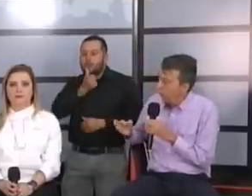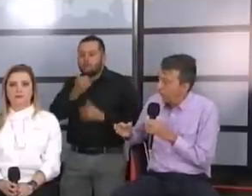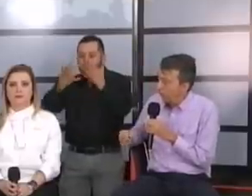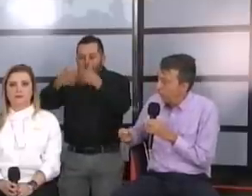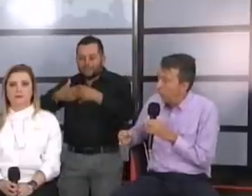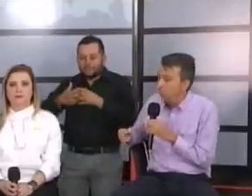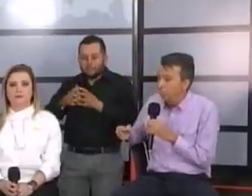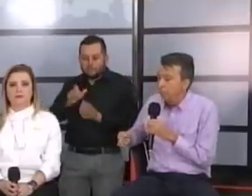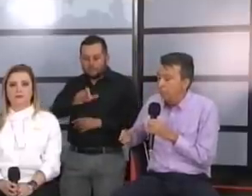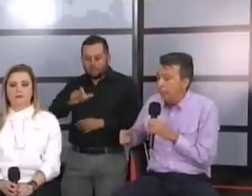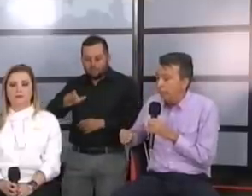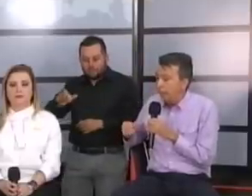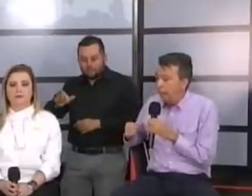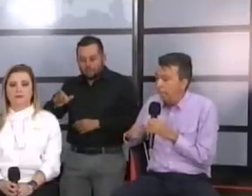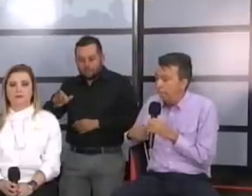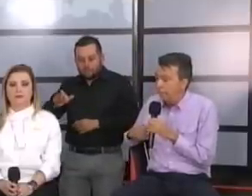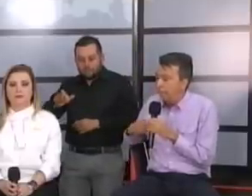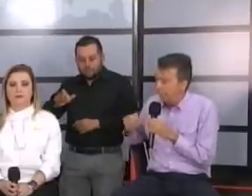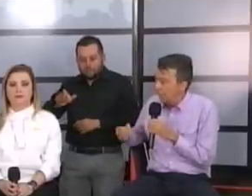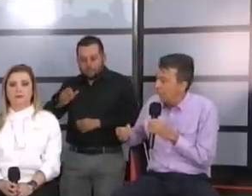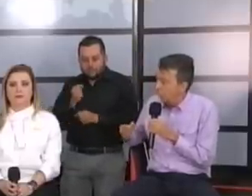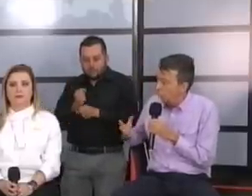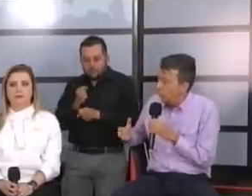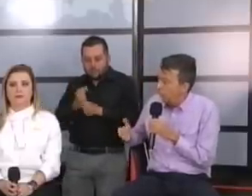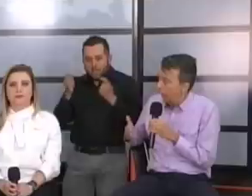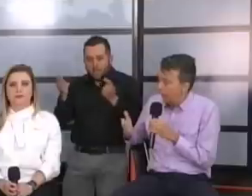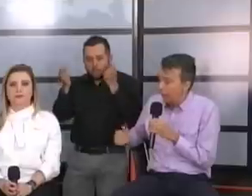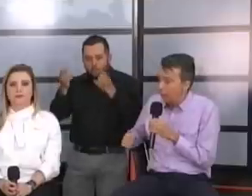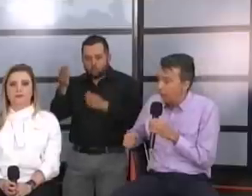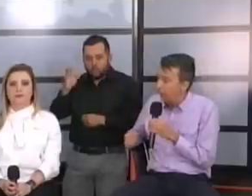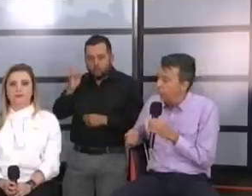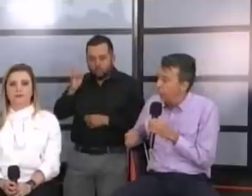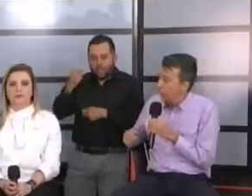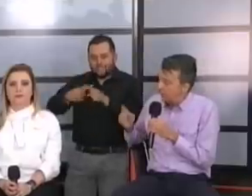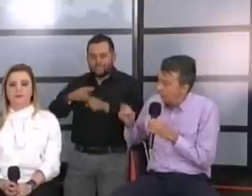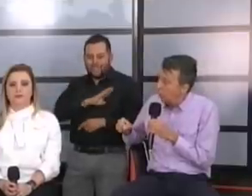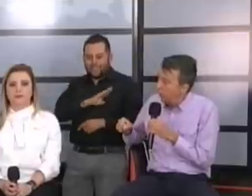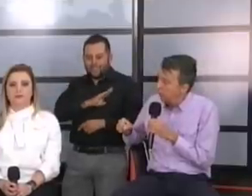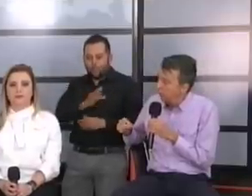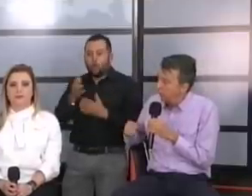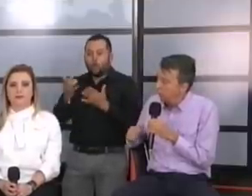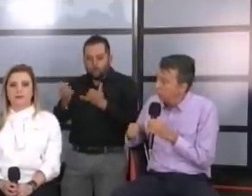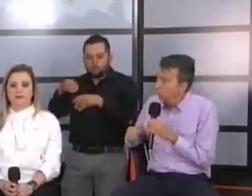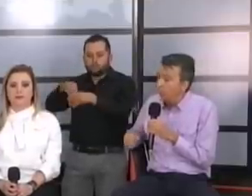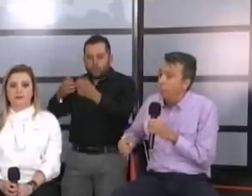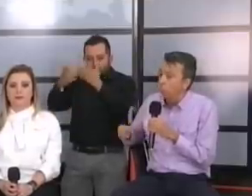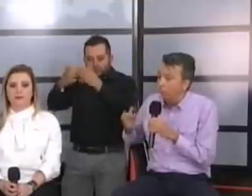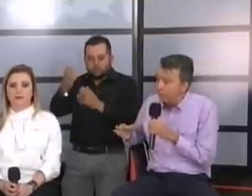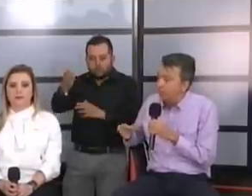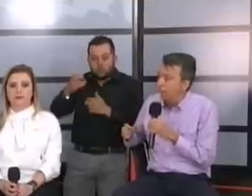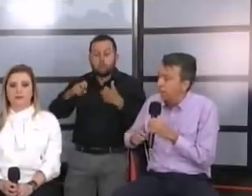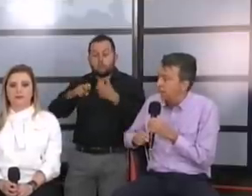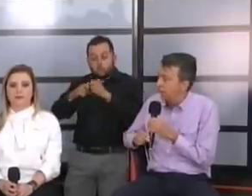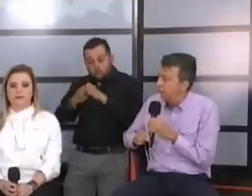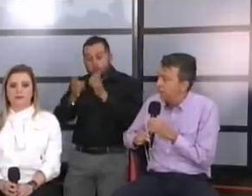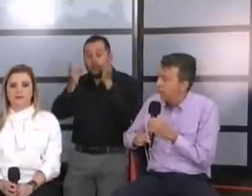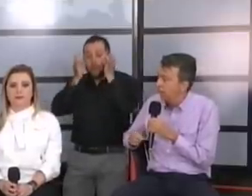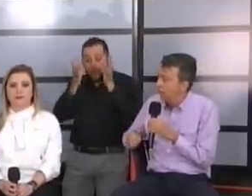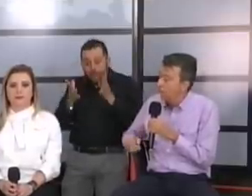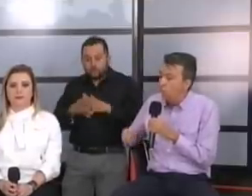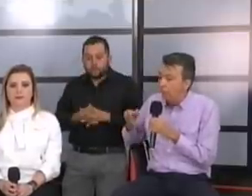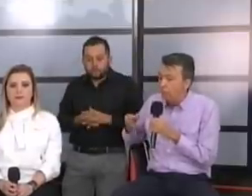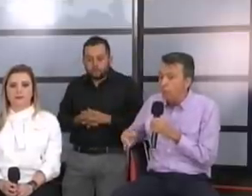funcionarios que participaron en la campaña de su señora a la alcaldía están hoy en esa empresa, hay problemas graves en esa